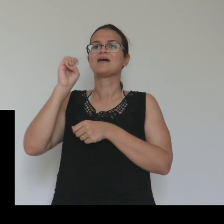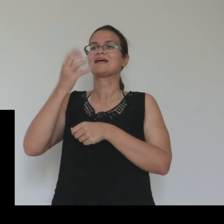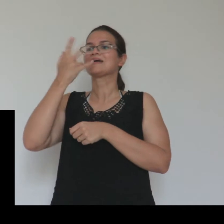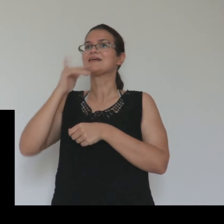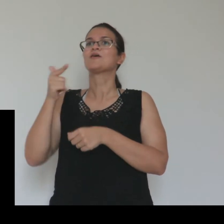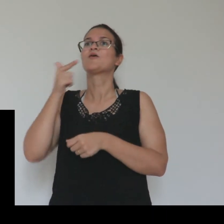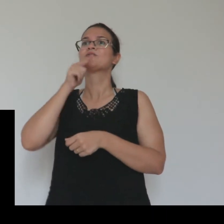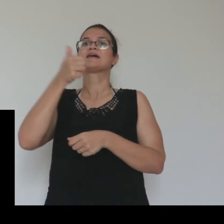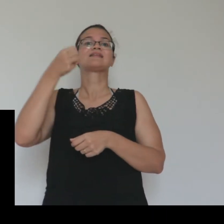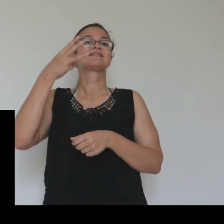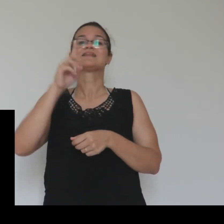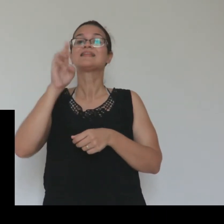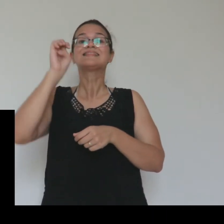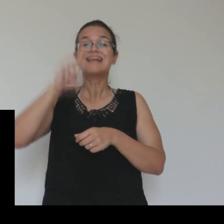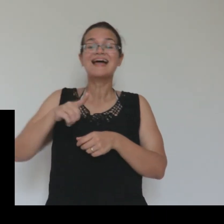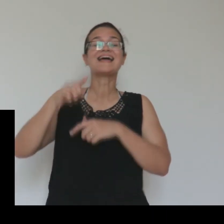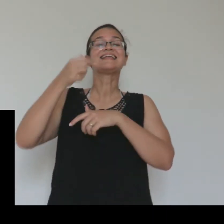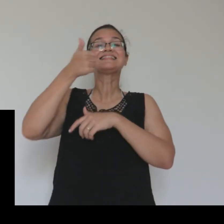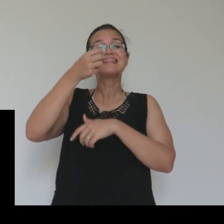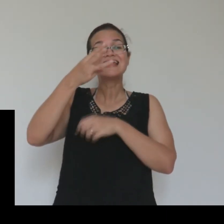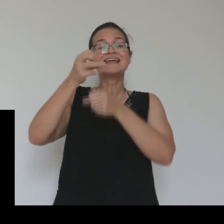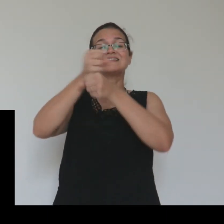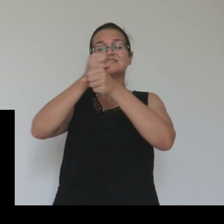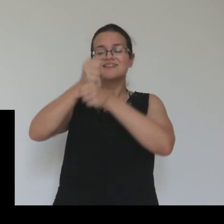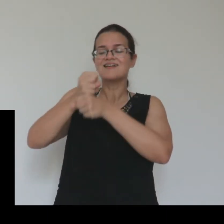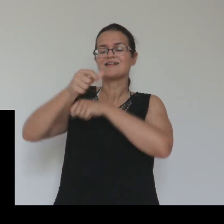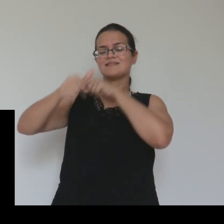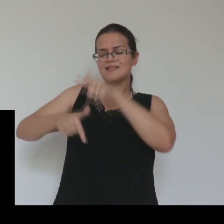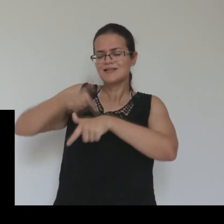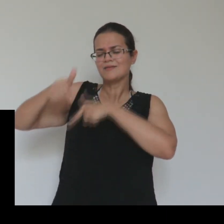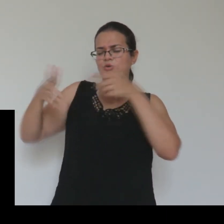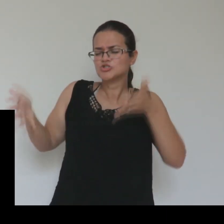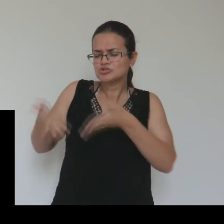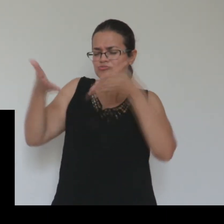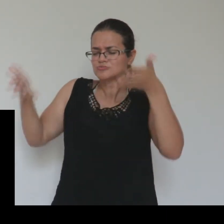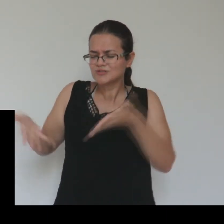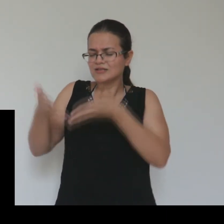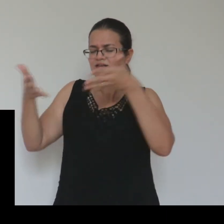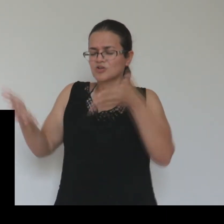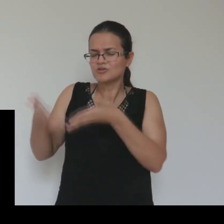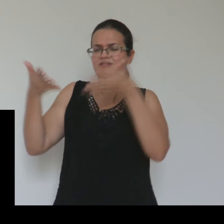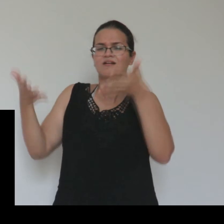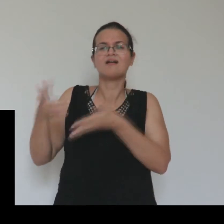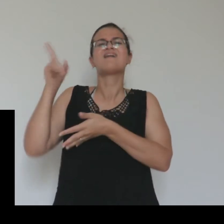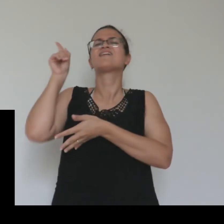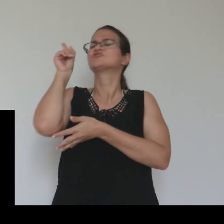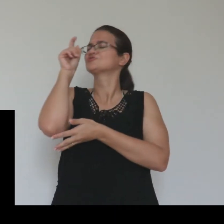Então é muito difícil para o surdo começar a aprender a falar. É muito mais fácil para